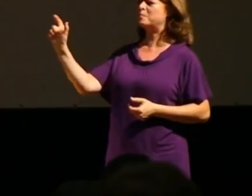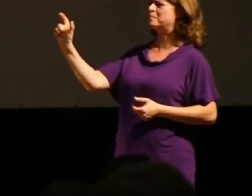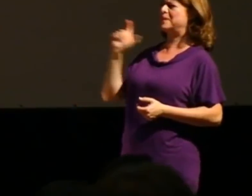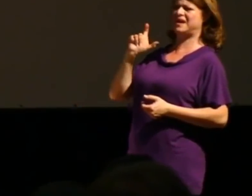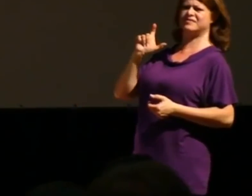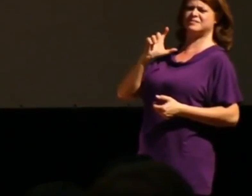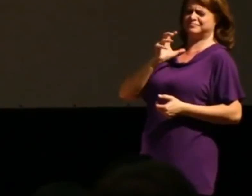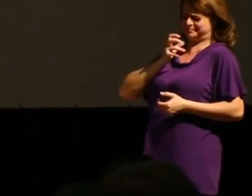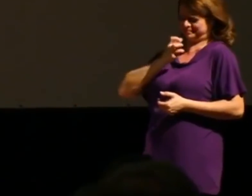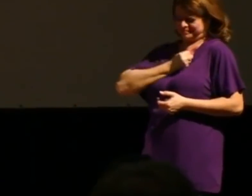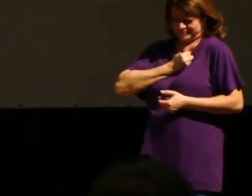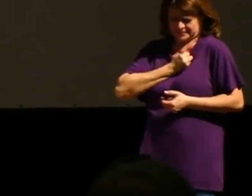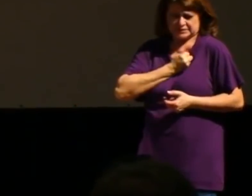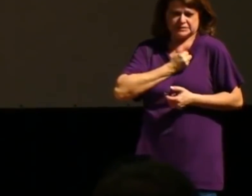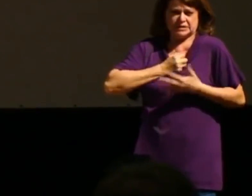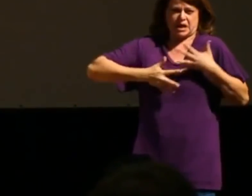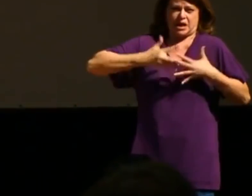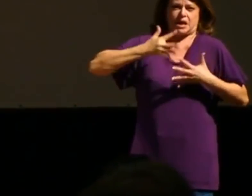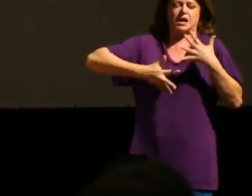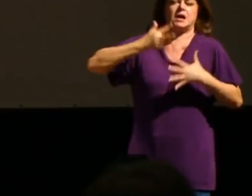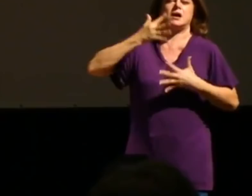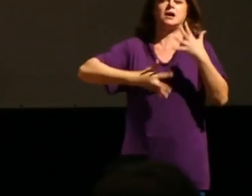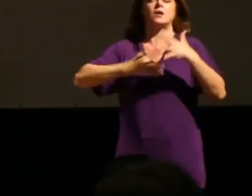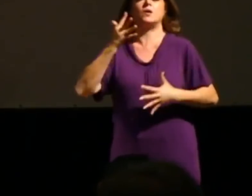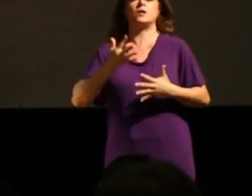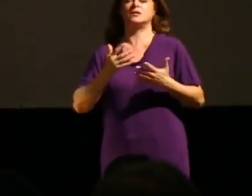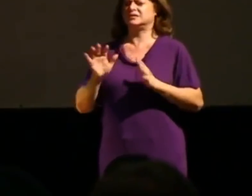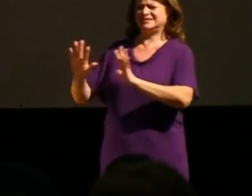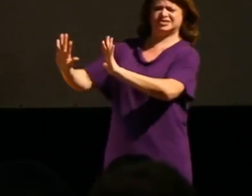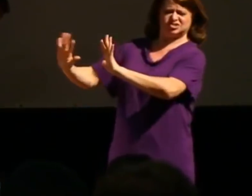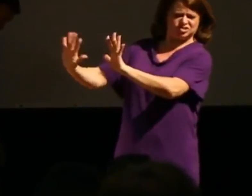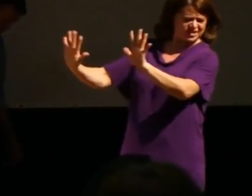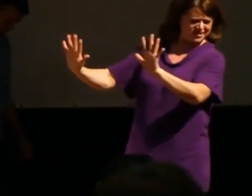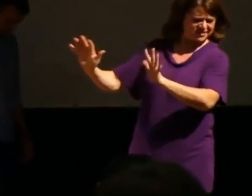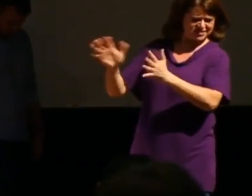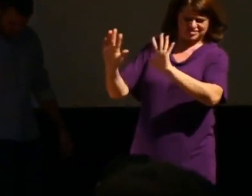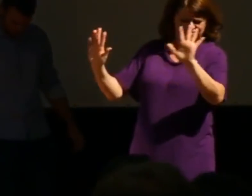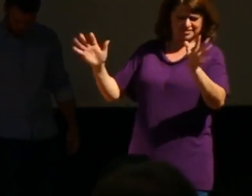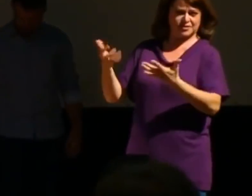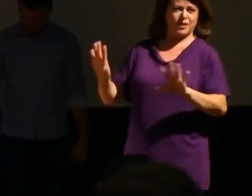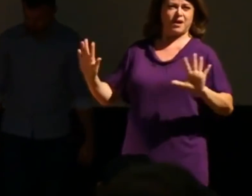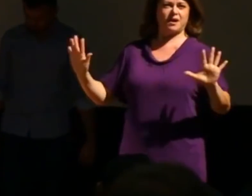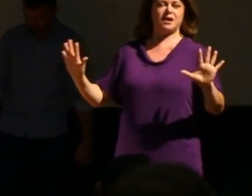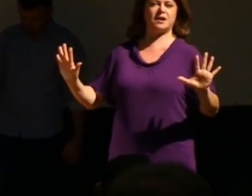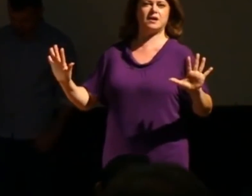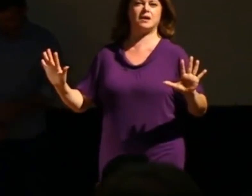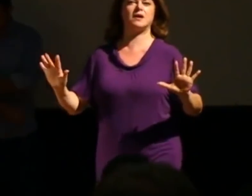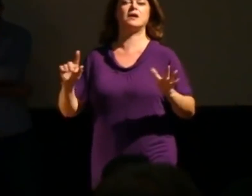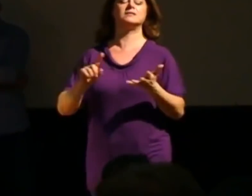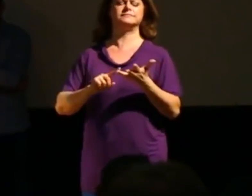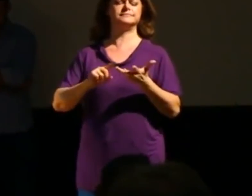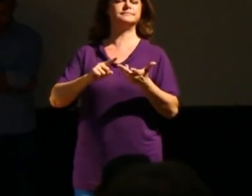que calou a sua voz, que tapou teus ouvidos, que você falou assim, eu não quero mais ouvir isso, eu não quero mais falar sobre isso, eu não quero